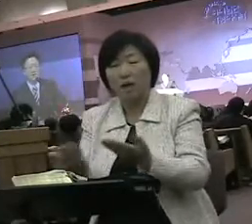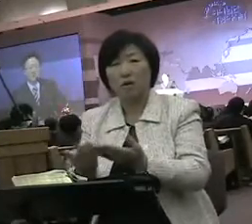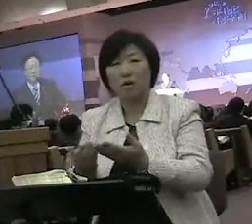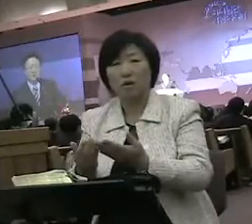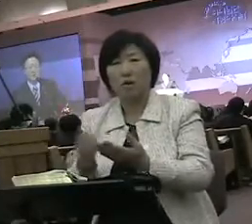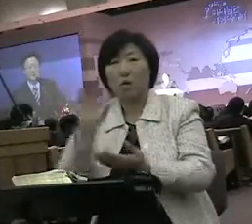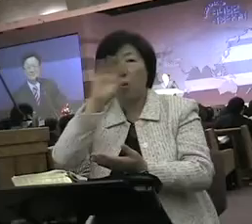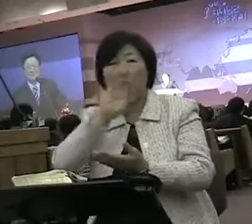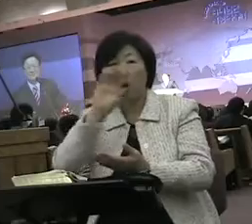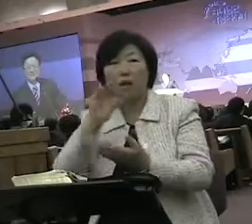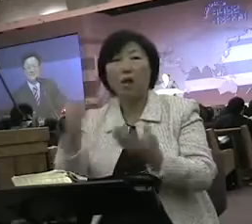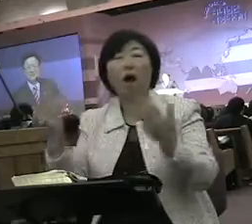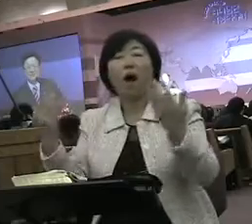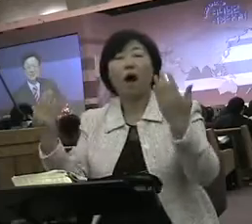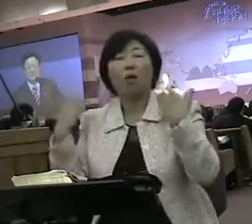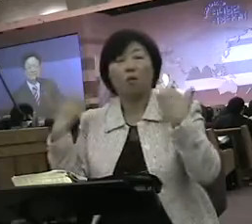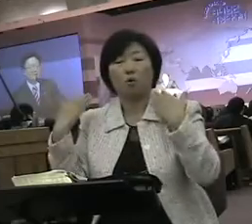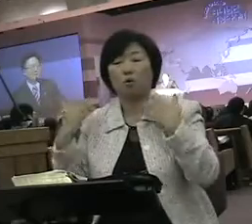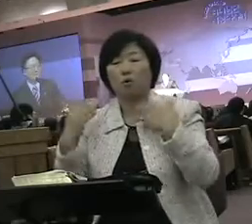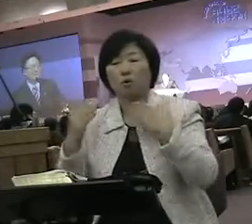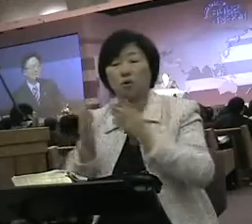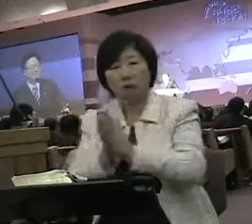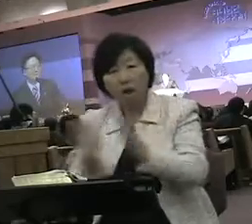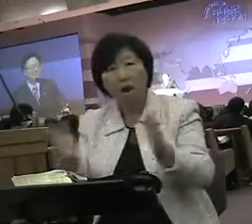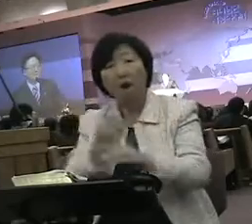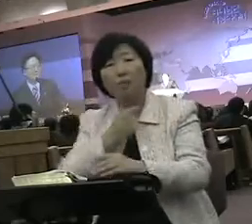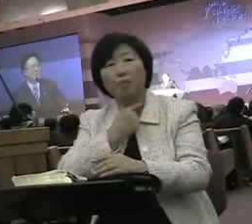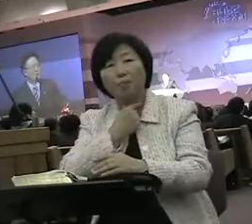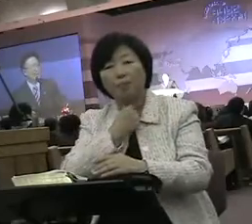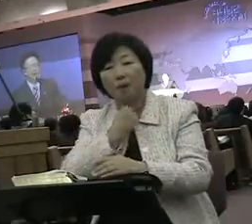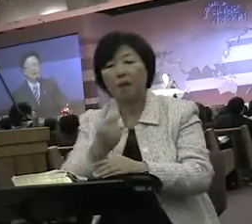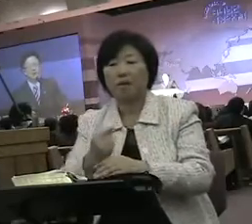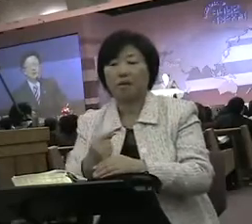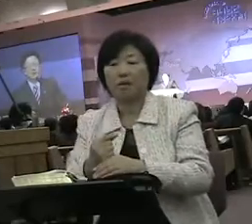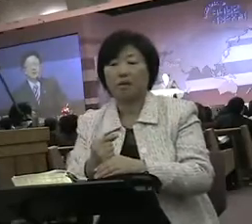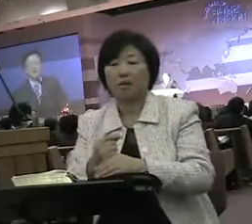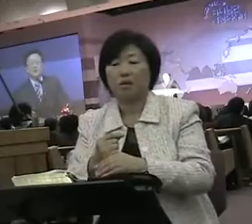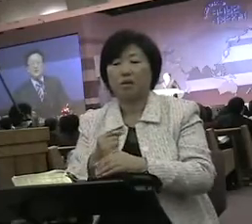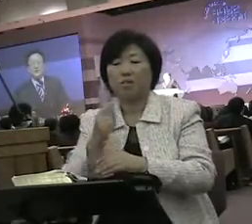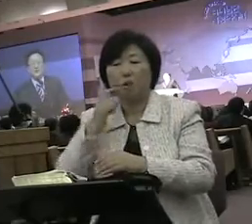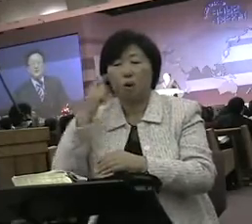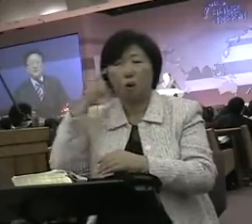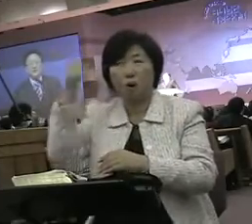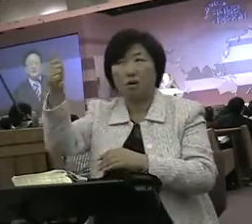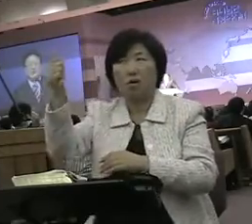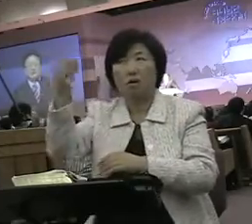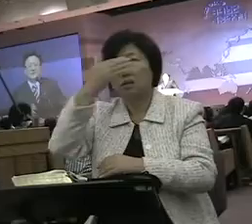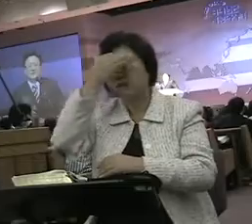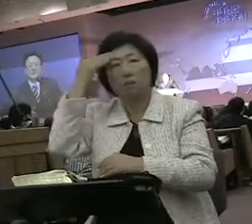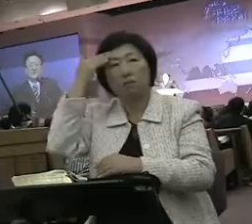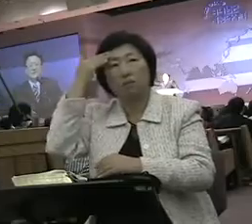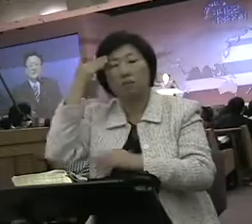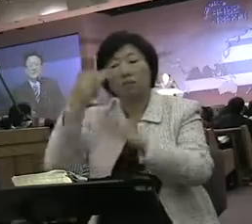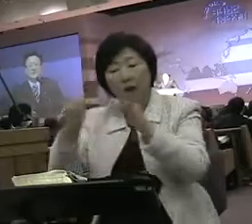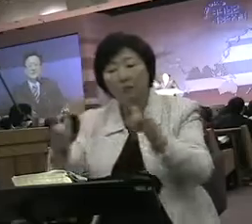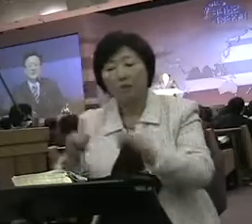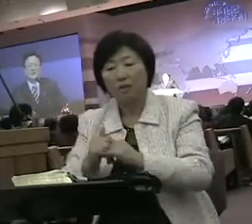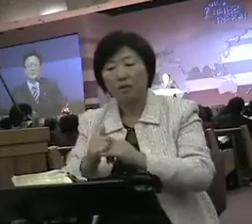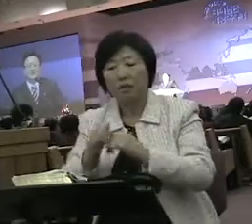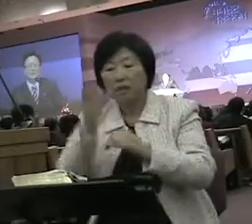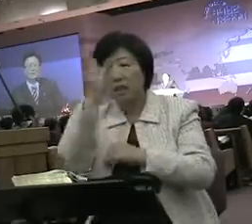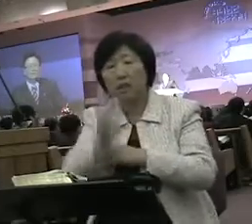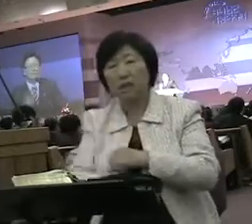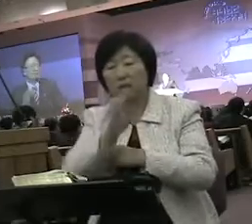학교를 하려고 합니다. 이 사역훈련 학교는 목회의 소명을 가진 젊은이들, 신학교에 가기